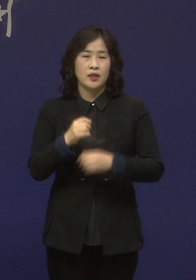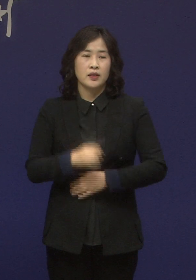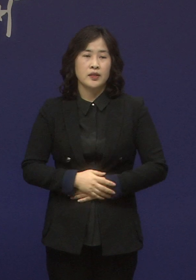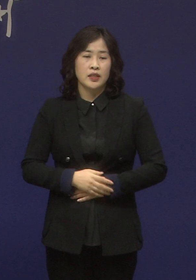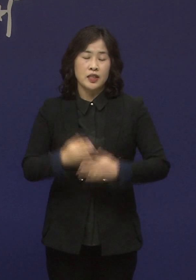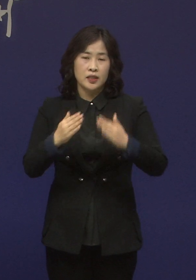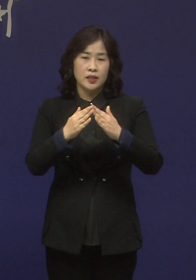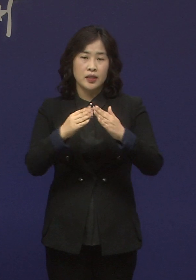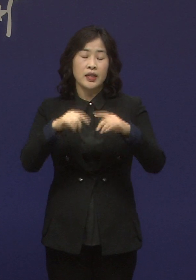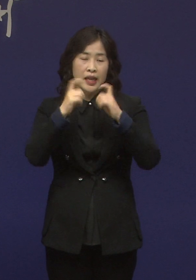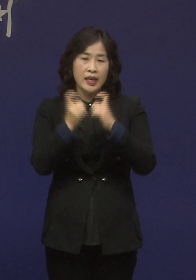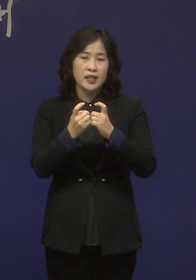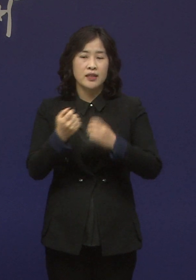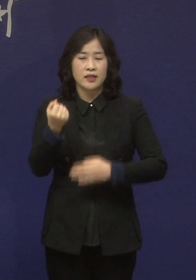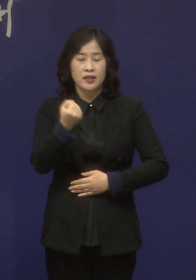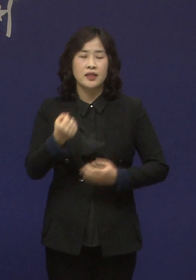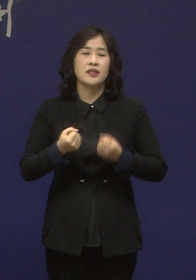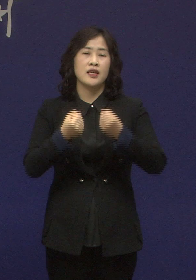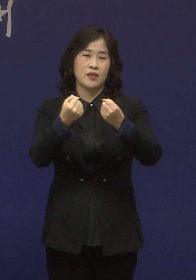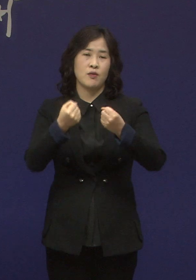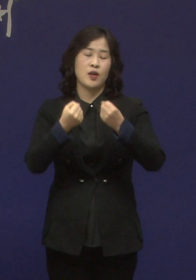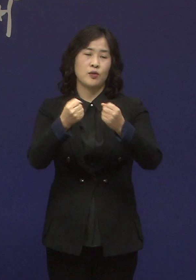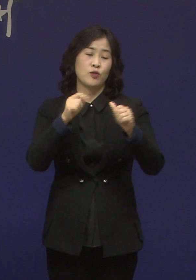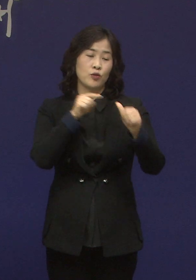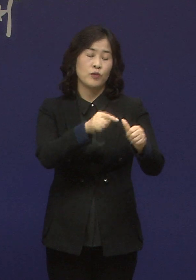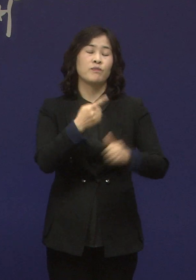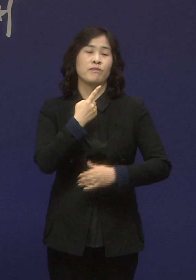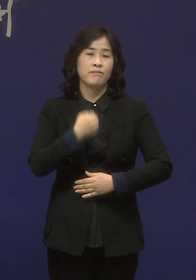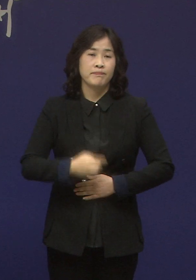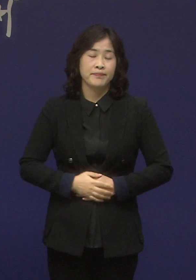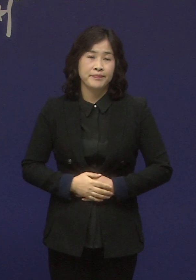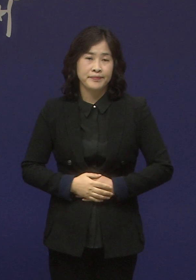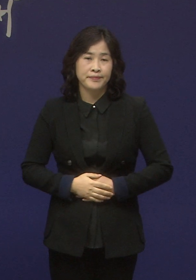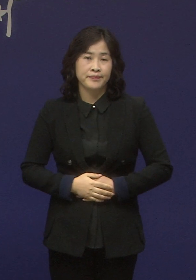가급적 자가용을 이용토록 조치하였다고 합니다.